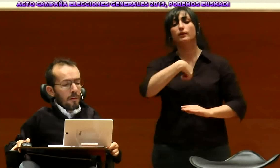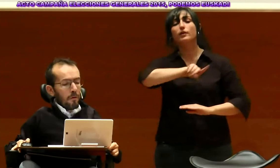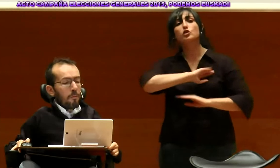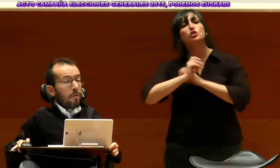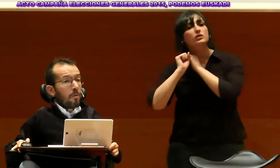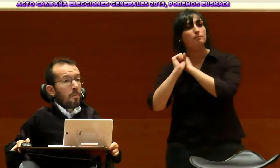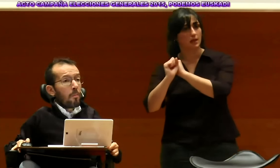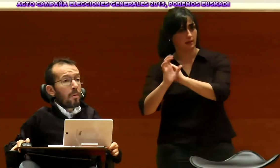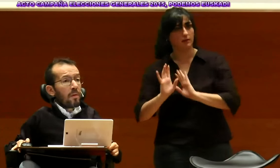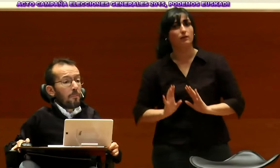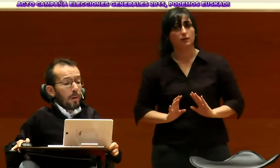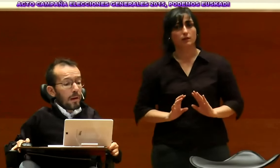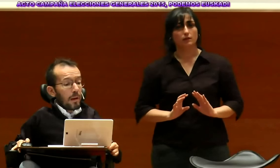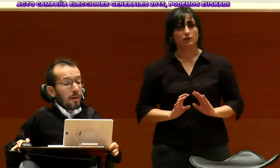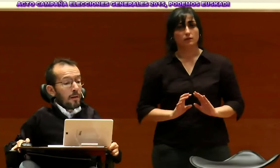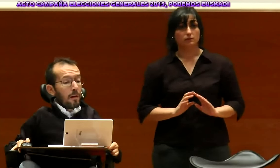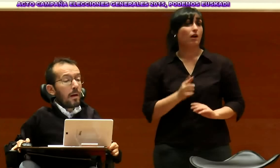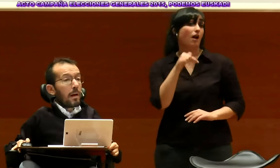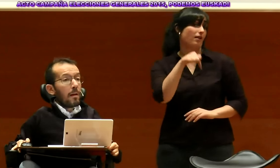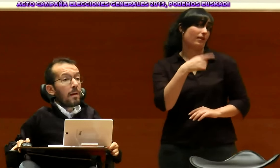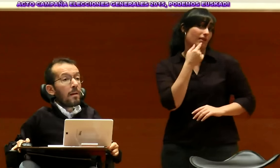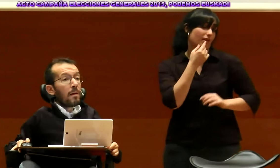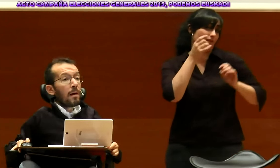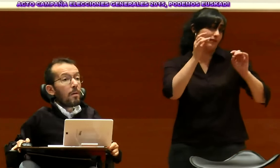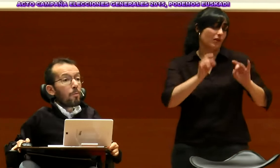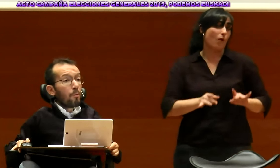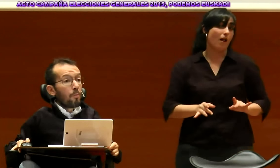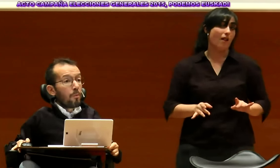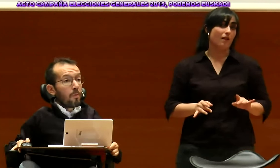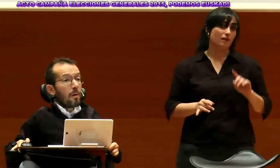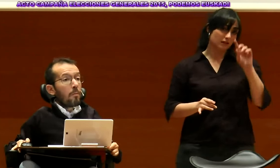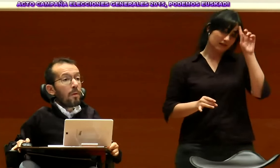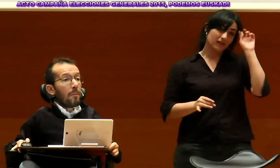nosotras. Como decís por aquí, el Carrequín al